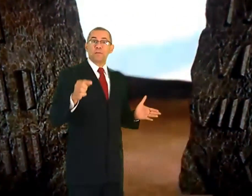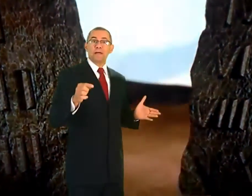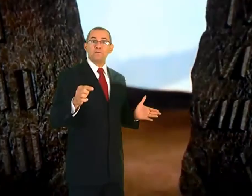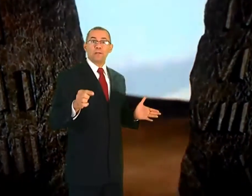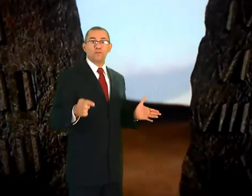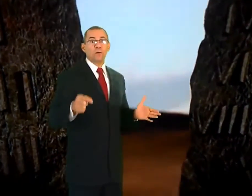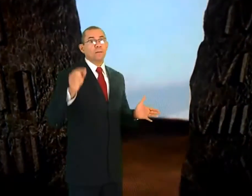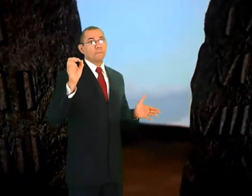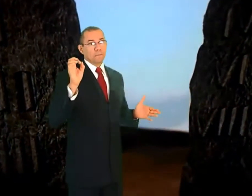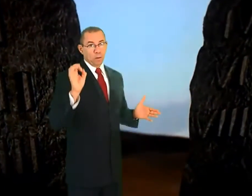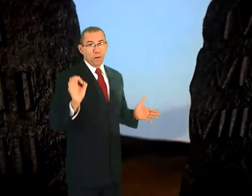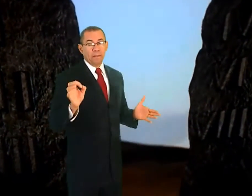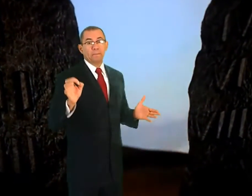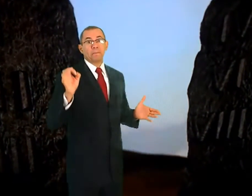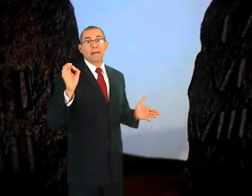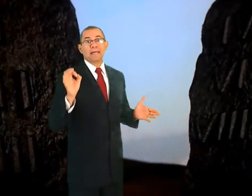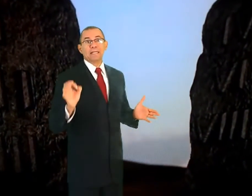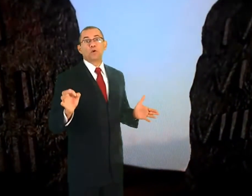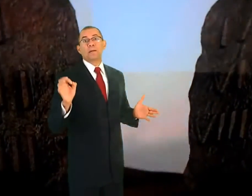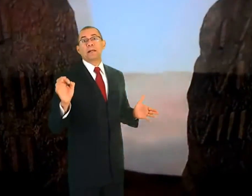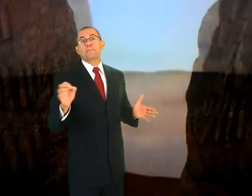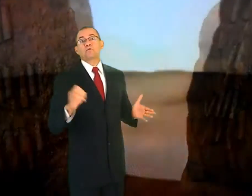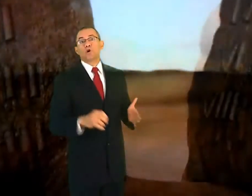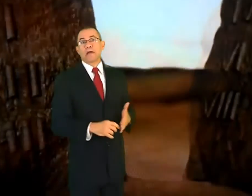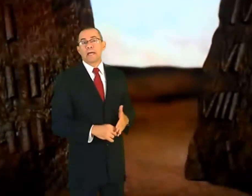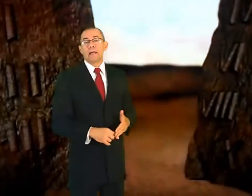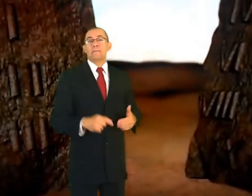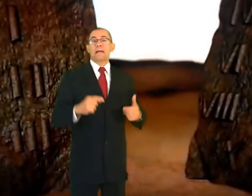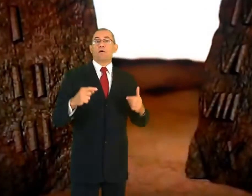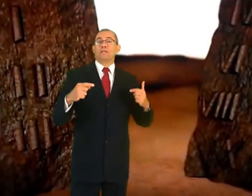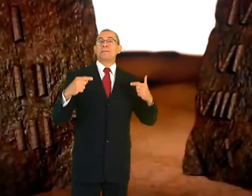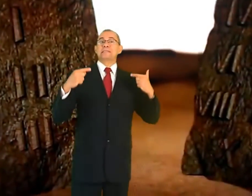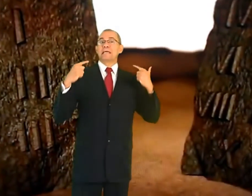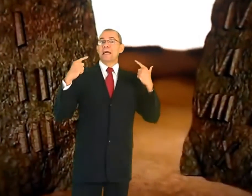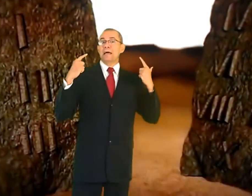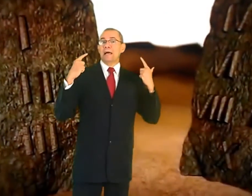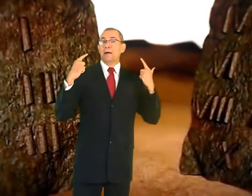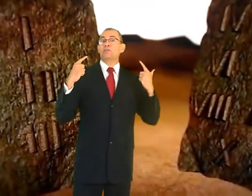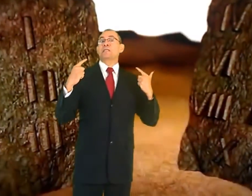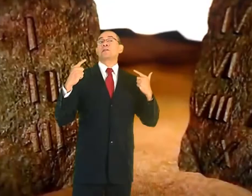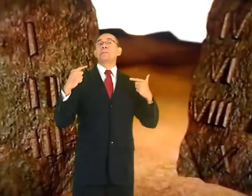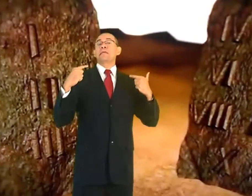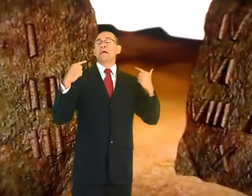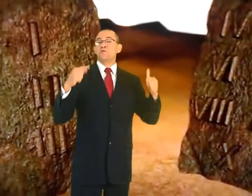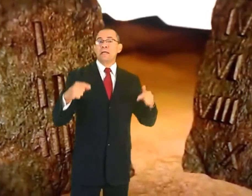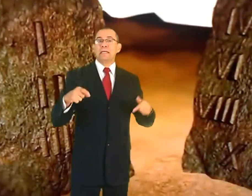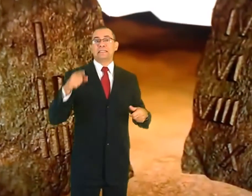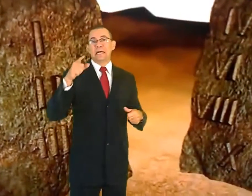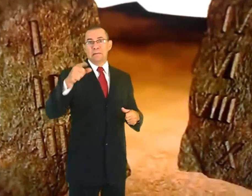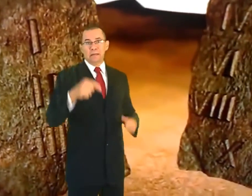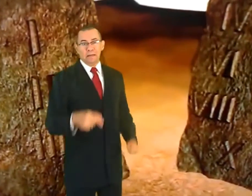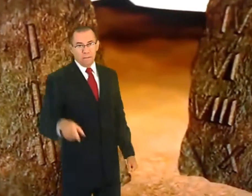se informa innovación recuerden crypt olivera punto hereje para que usted está bien sea hoy tendrán vida ayudar y sea libre